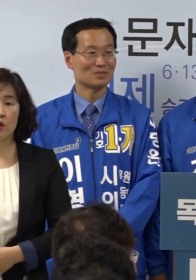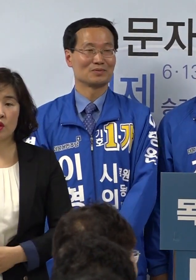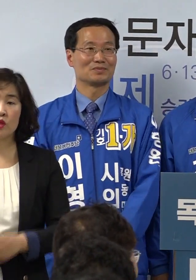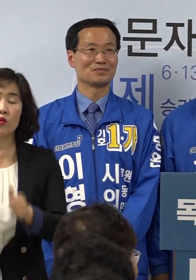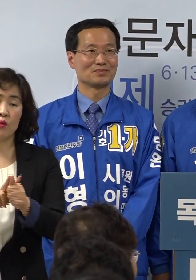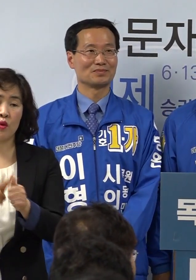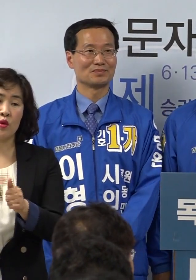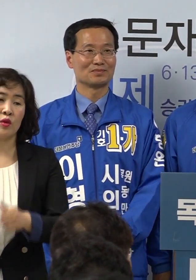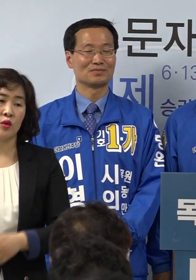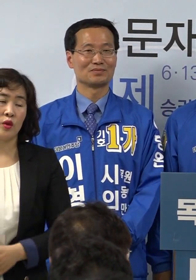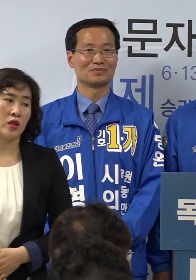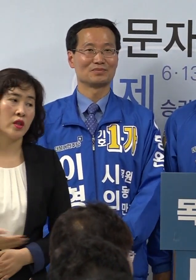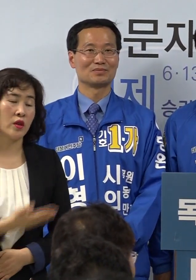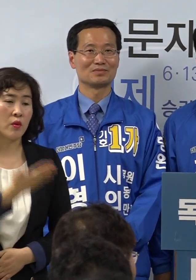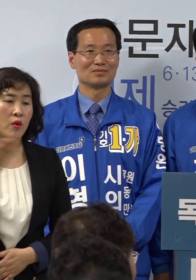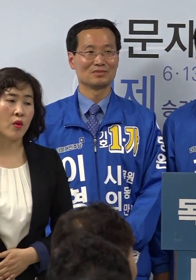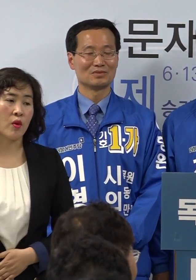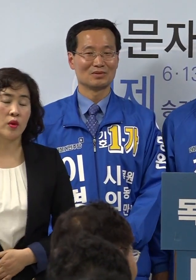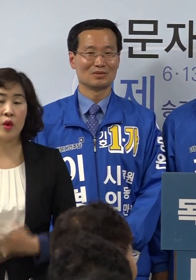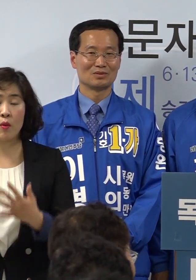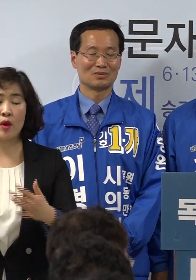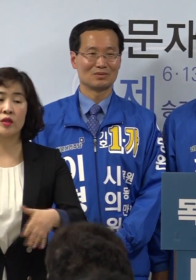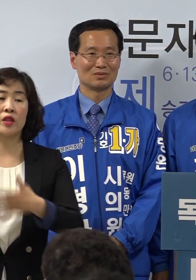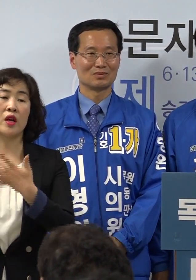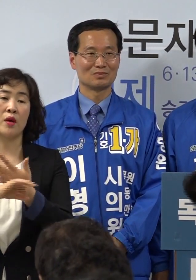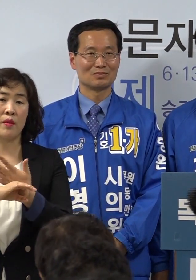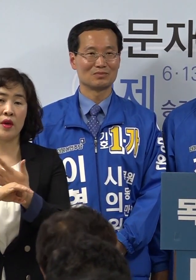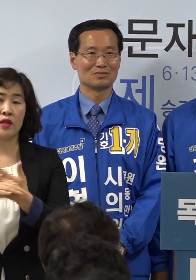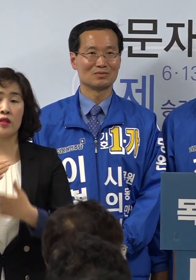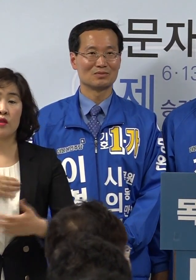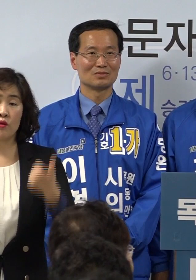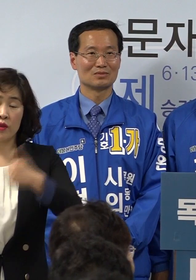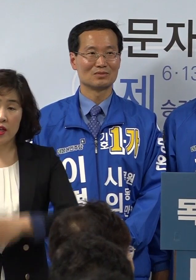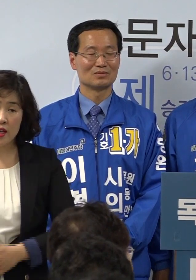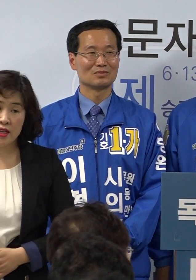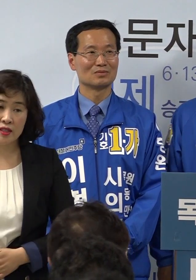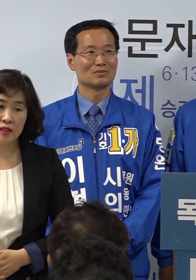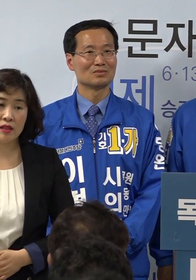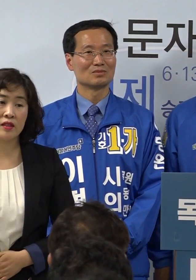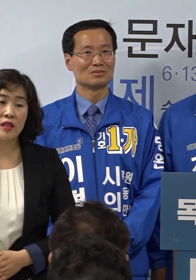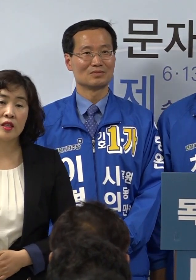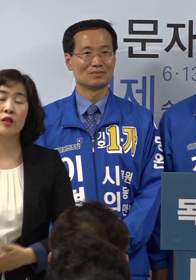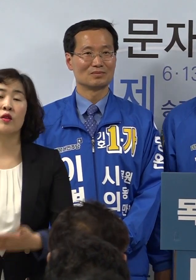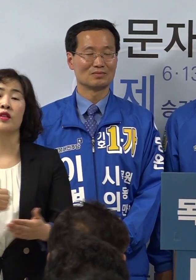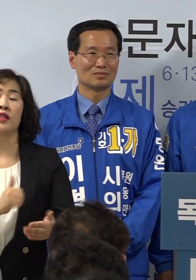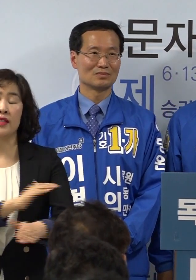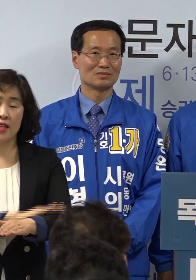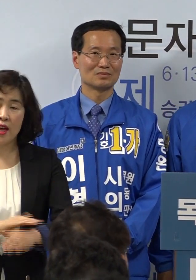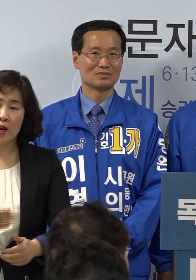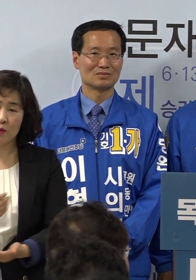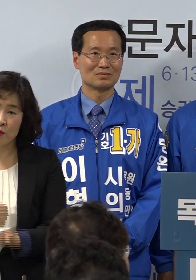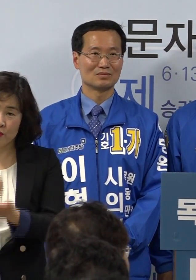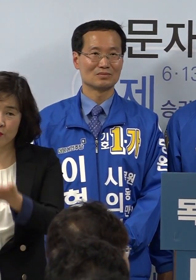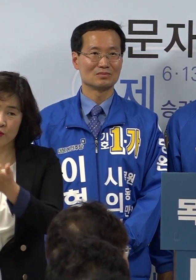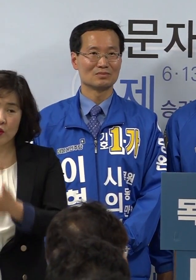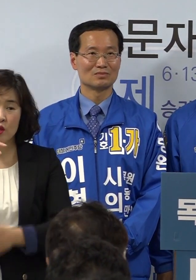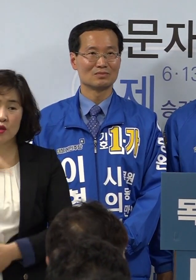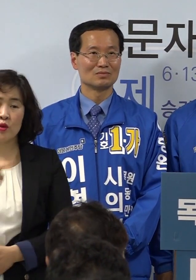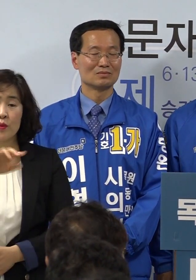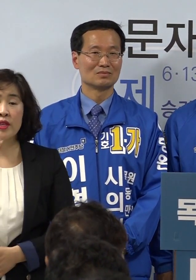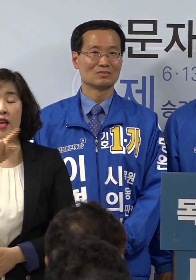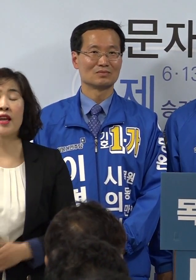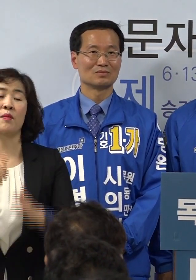후보와 여기 있는 우리 일꾼들을 뽑아주신다면 저도 국회에서 우리 대통령을 모시면서 추미애 대표님과